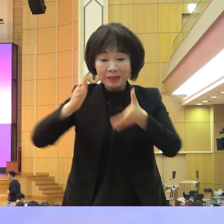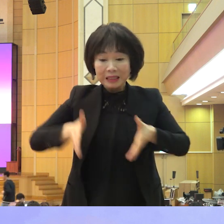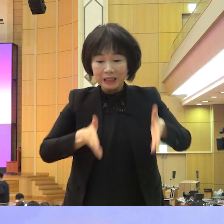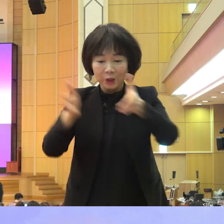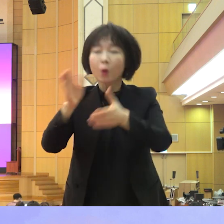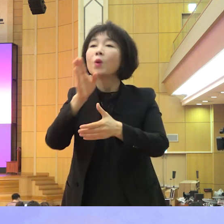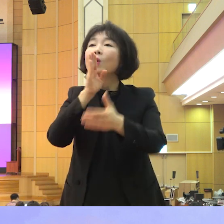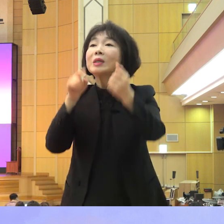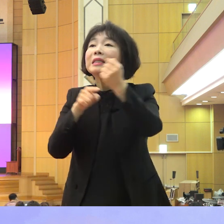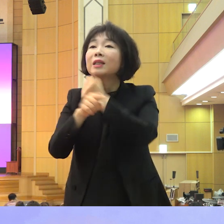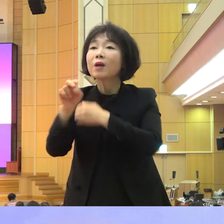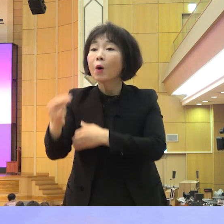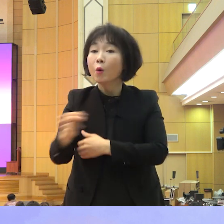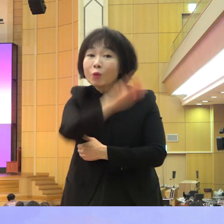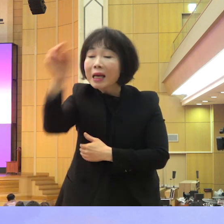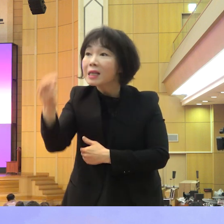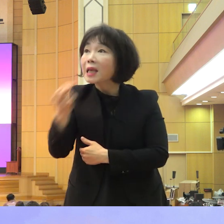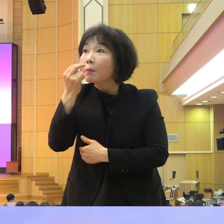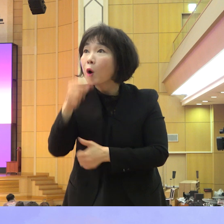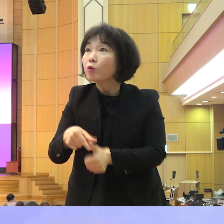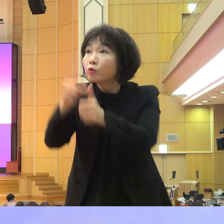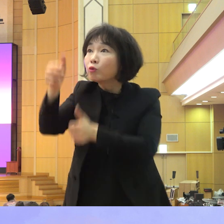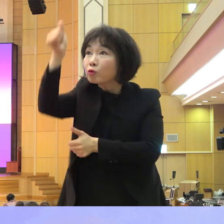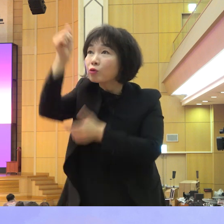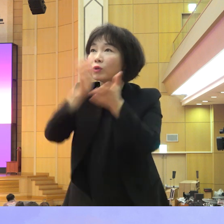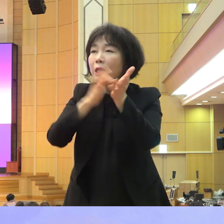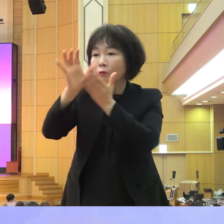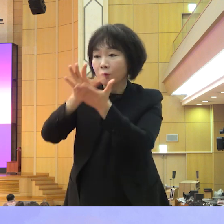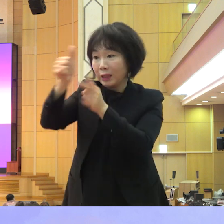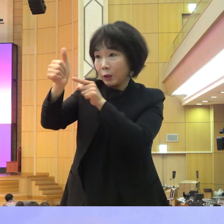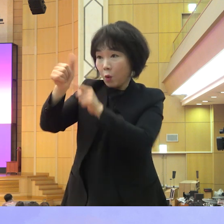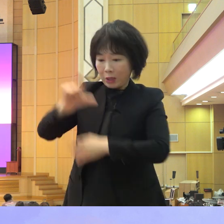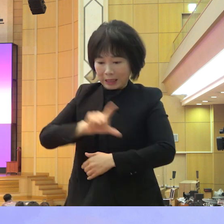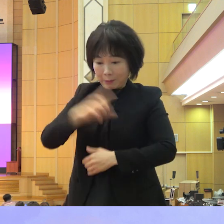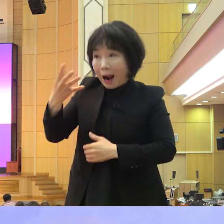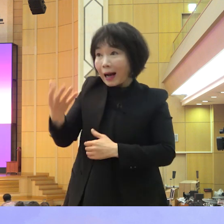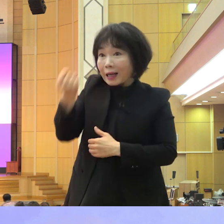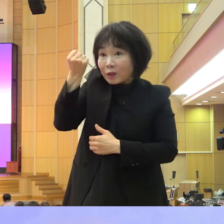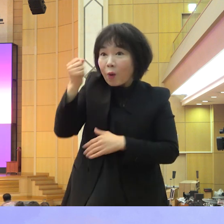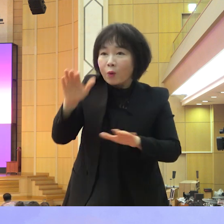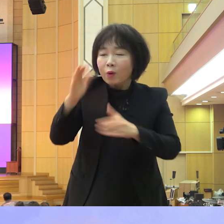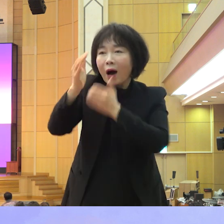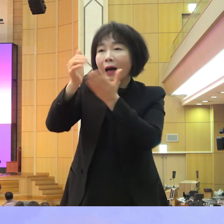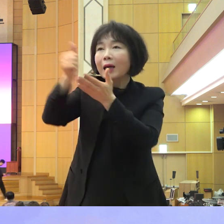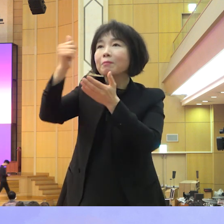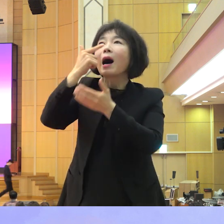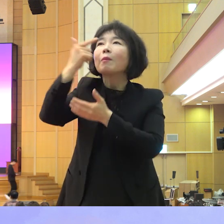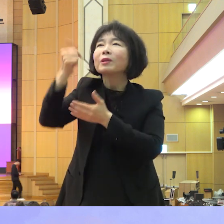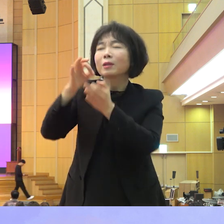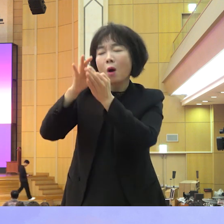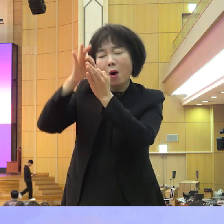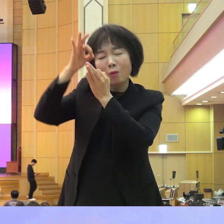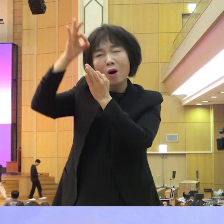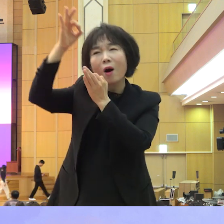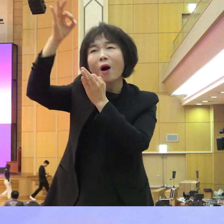길이요 진리요 우리들의 생명의 구원자이신 예수 그리스도 이름으로 우리 하나님 아버지 세세무궁토록 존귀